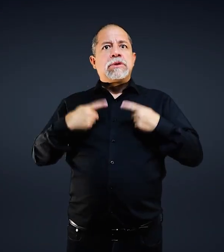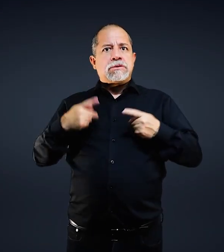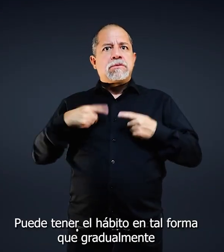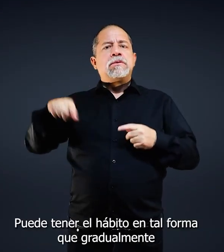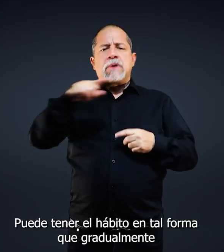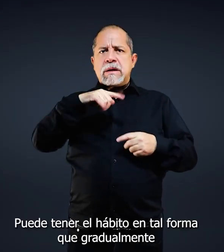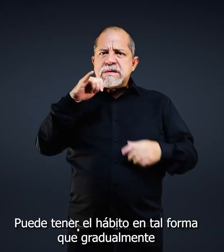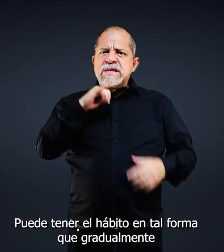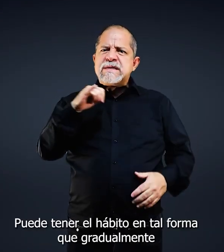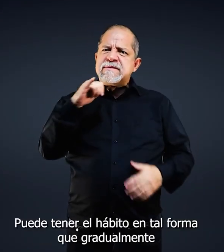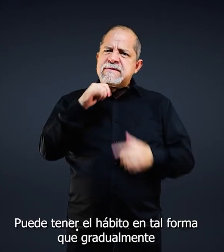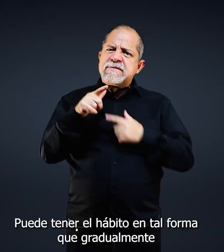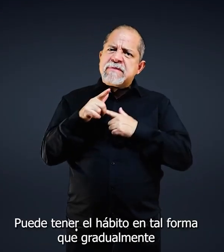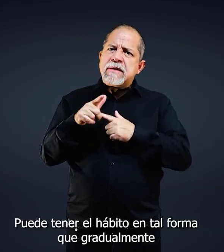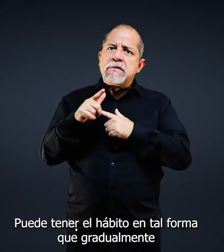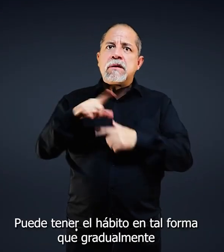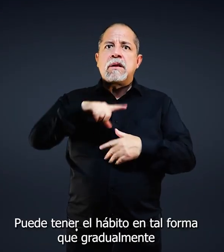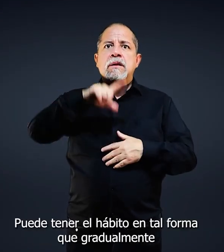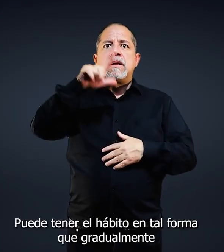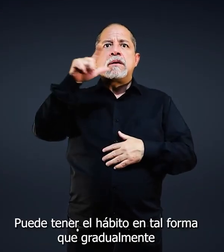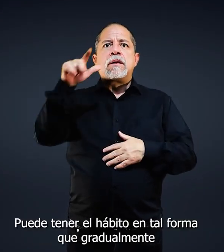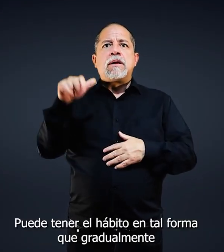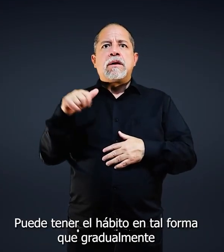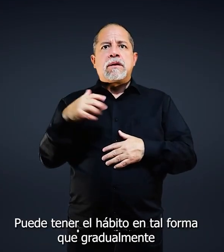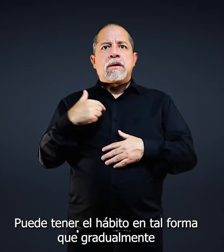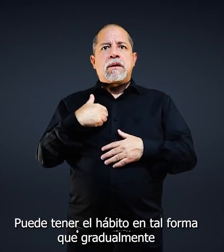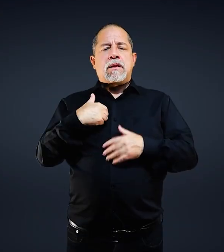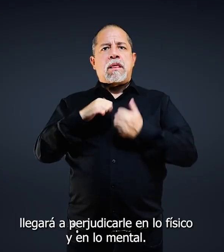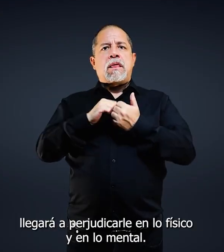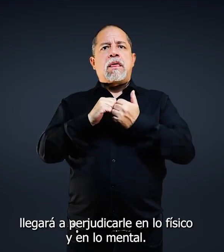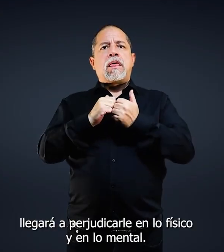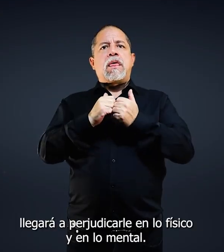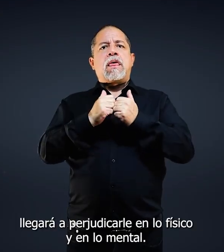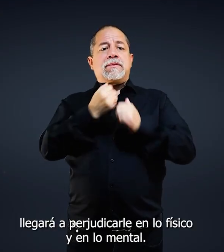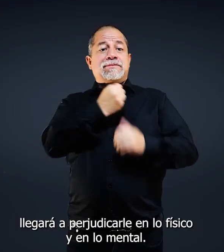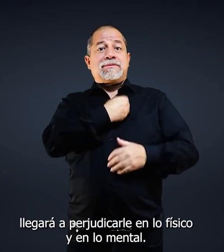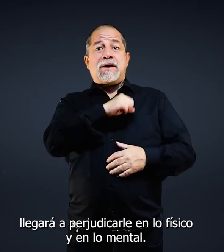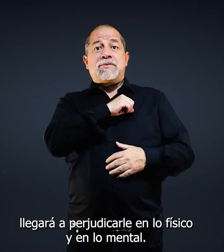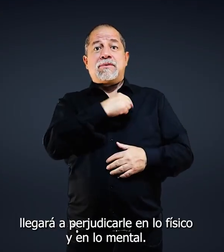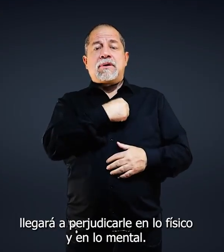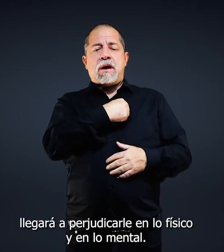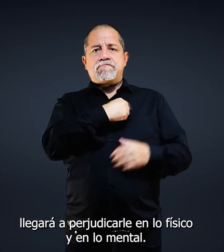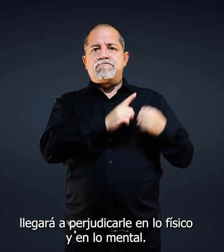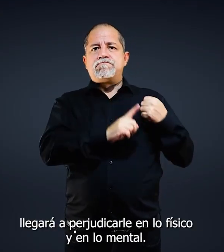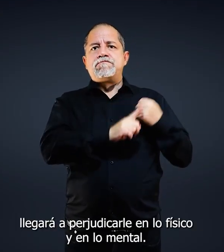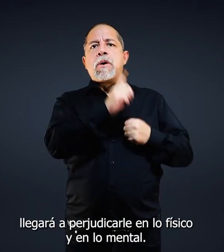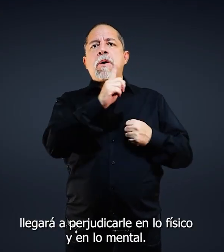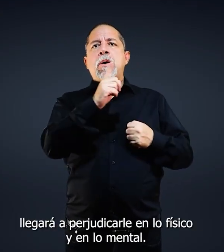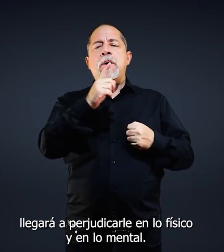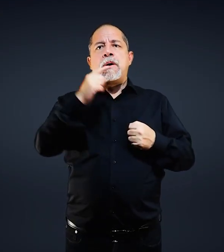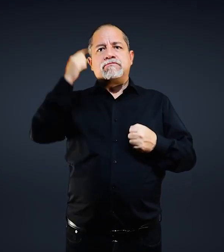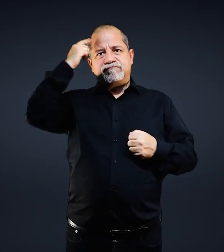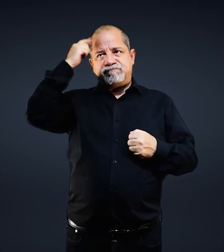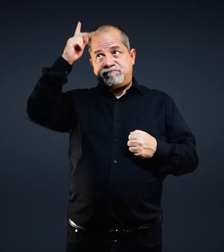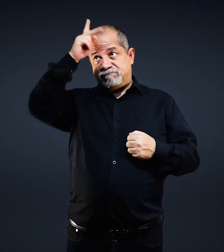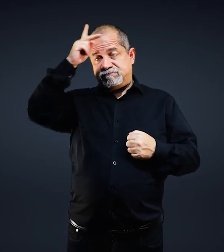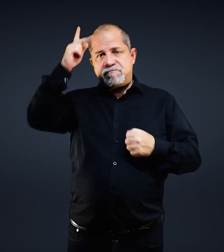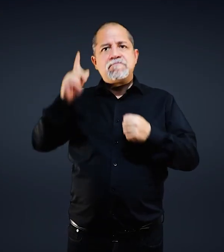Puede tener el hábito en tal forma que gradualmente llegará a perjudicarle en lo físico y en lo mental.